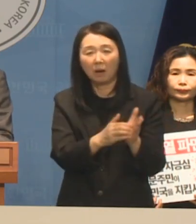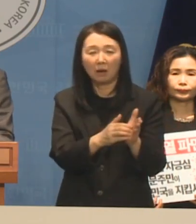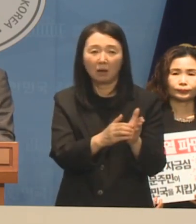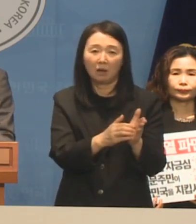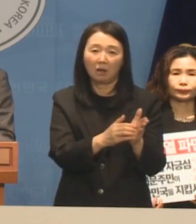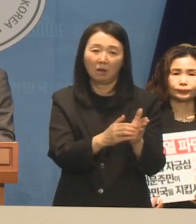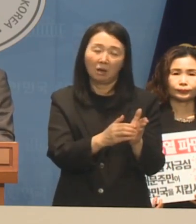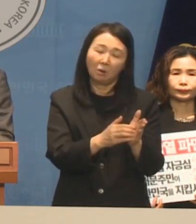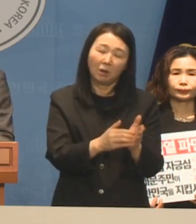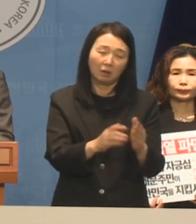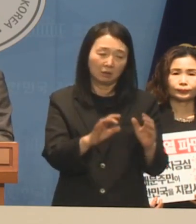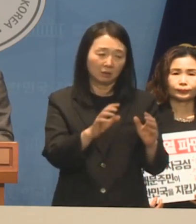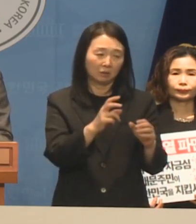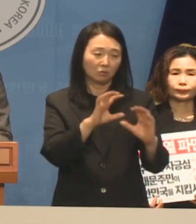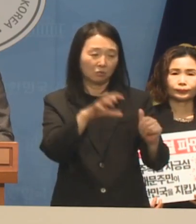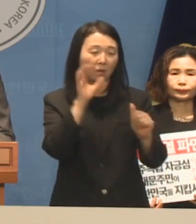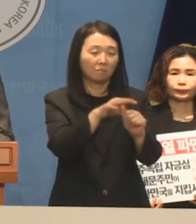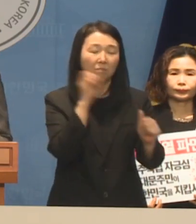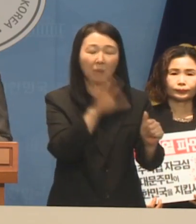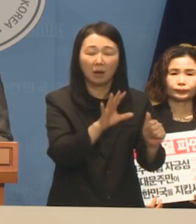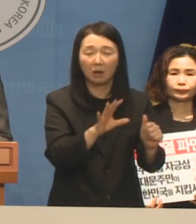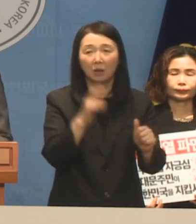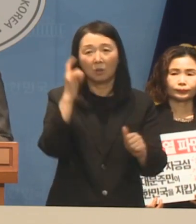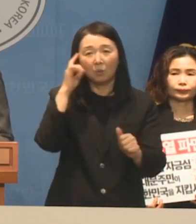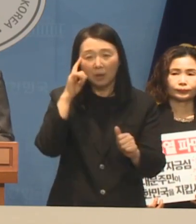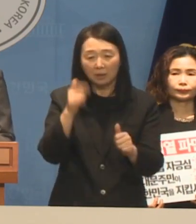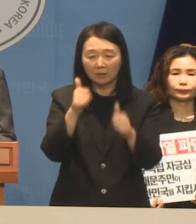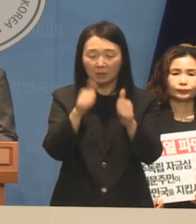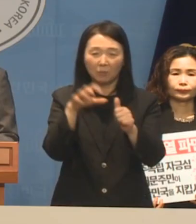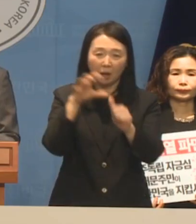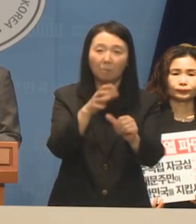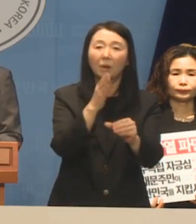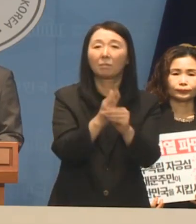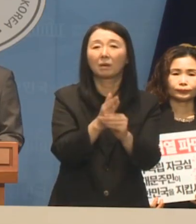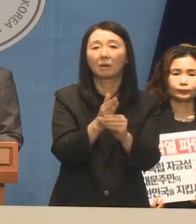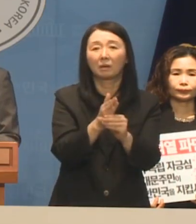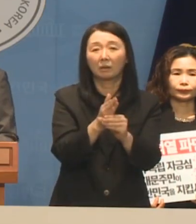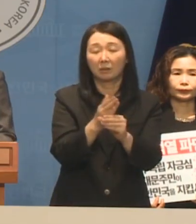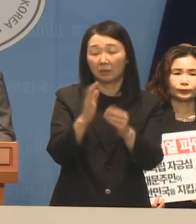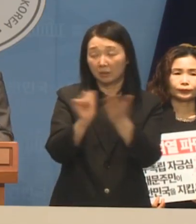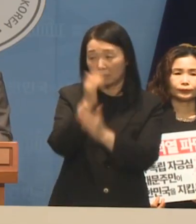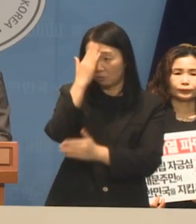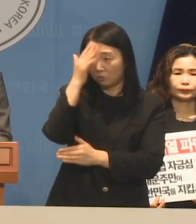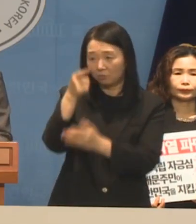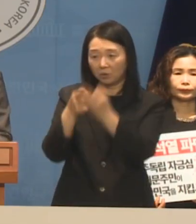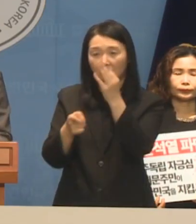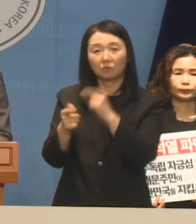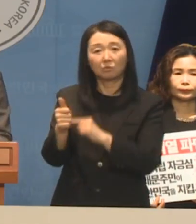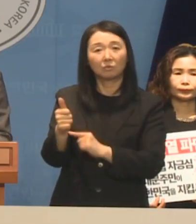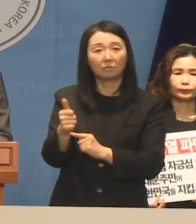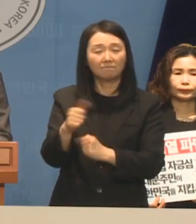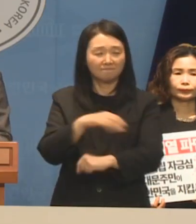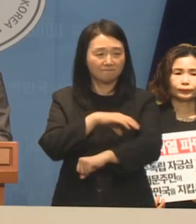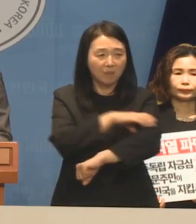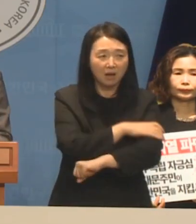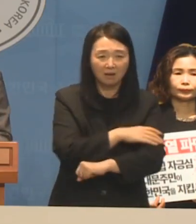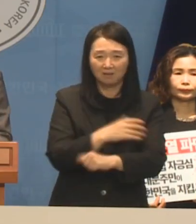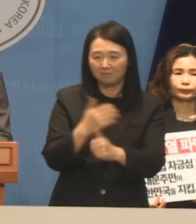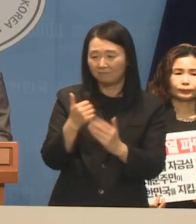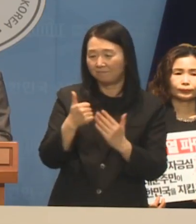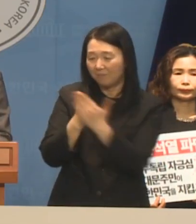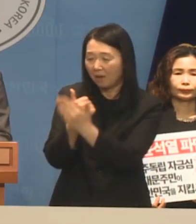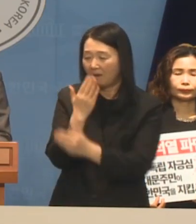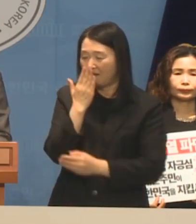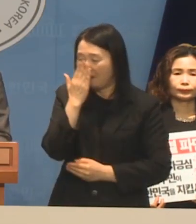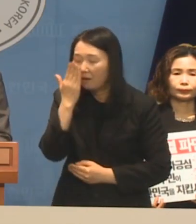등 민주주의 파괴에만 몰두하고 있는 상황입니다. 내란 우두머리 윤석열이 이들 기득권의 비호를 받으며